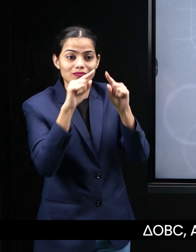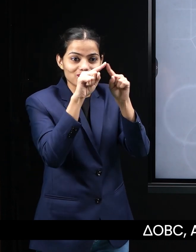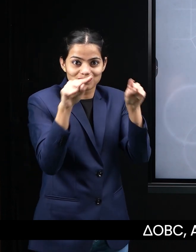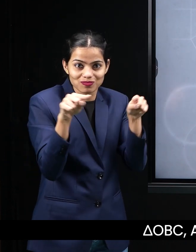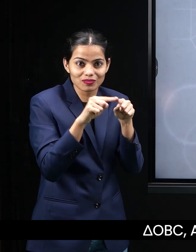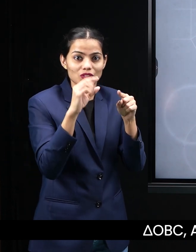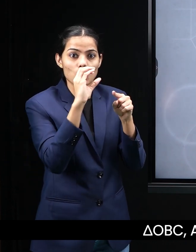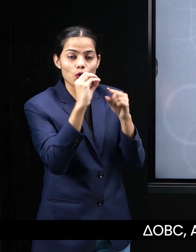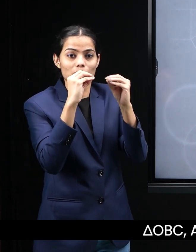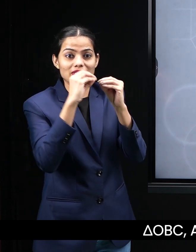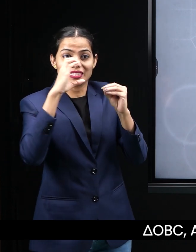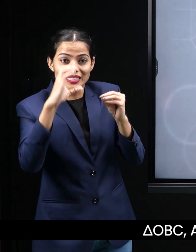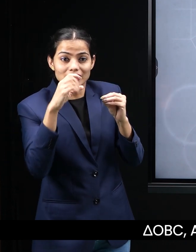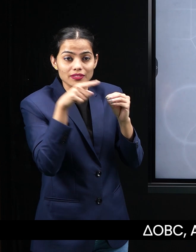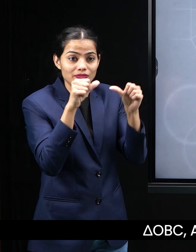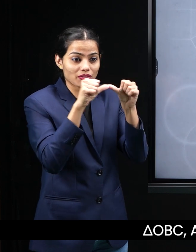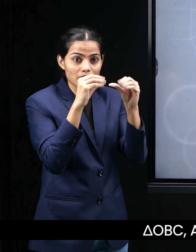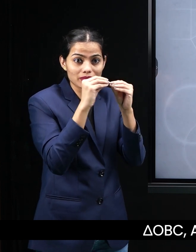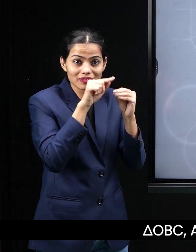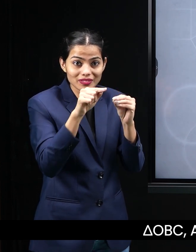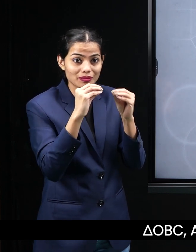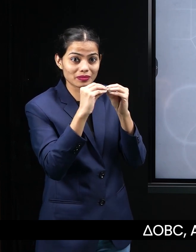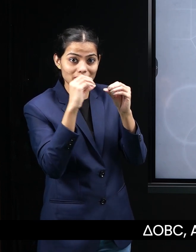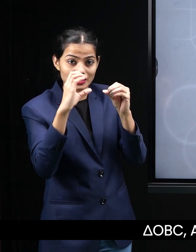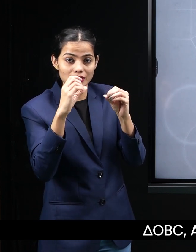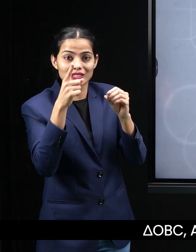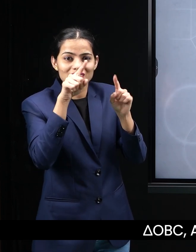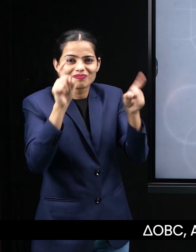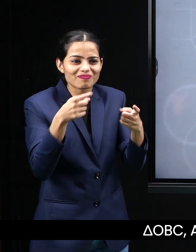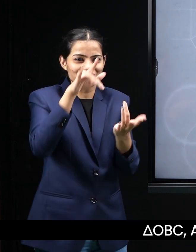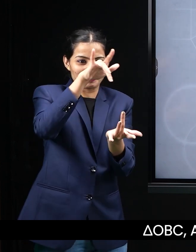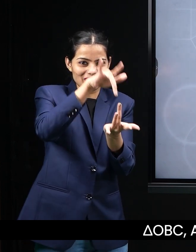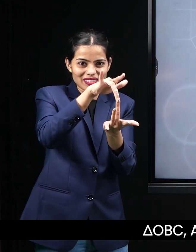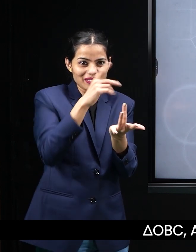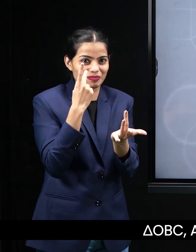ಒಬಿಸಿ, ಎಬಿ ಬಿಸಿ, ಬಿ ಎಂಬುದು ಎಸಿಯ ಮಧ್ಯಬಿಂದು.